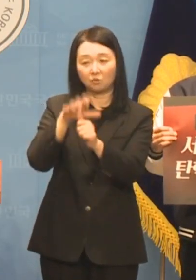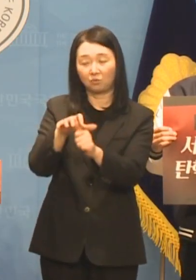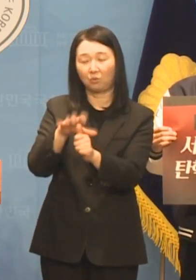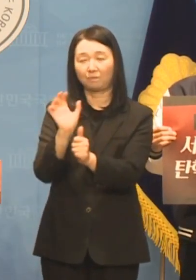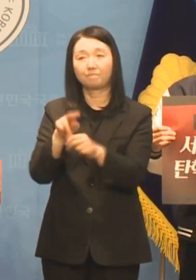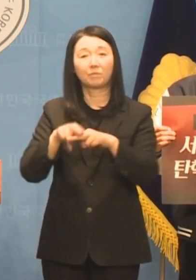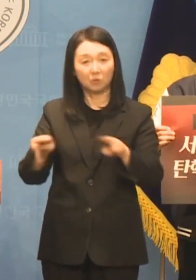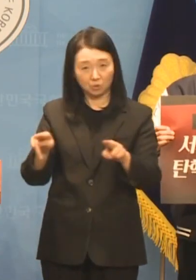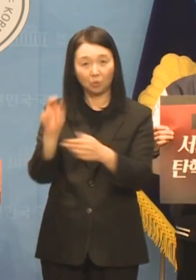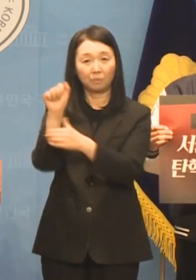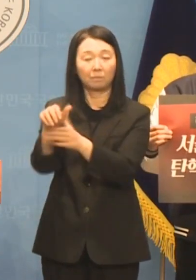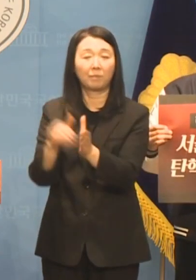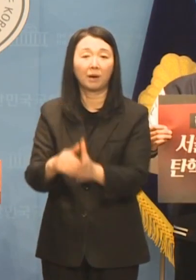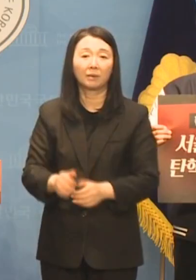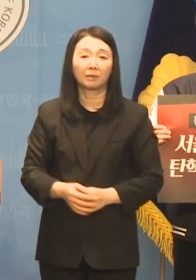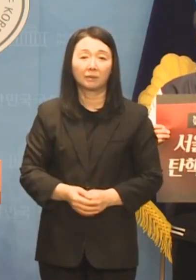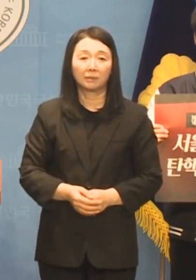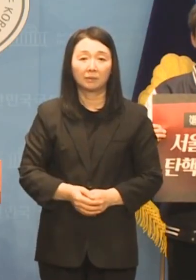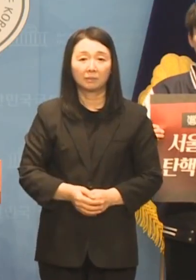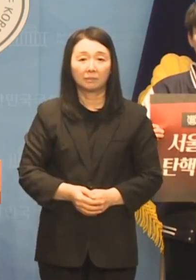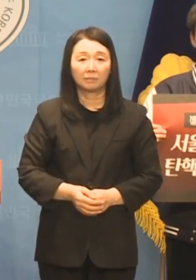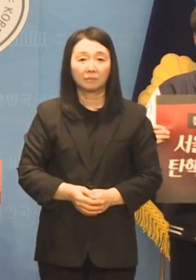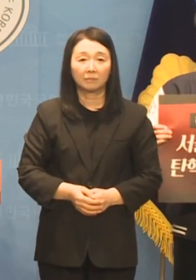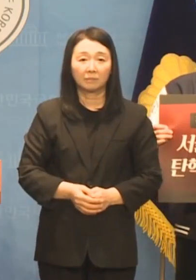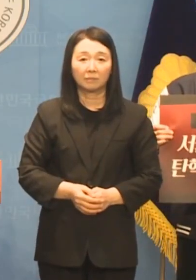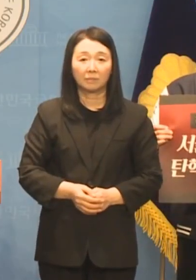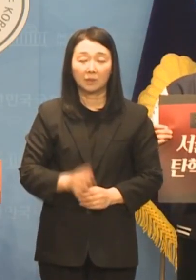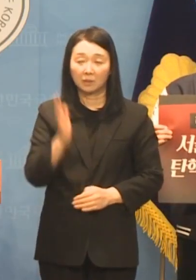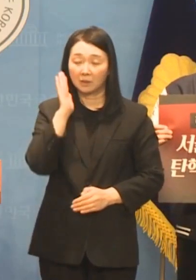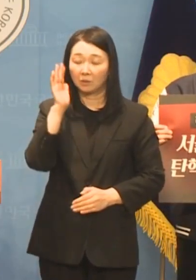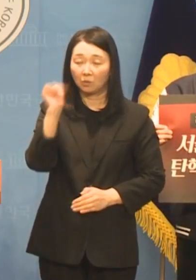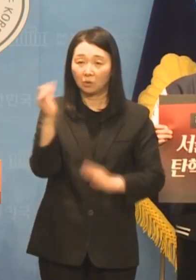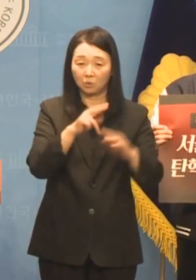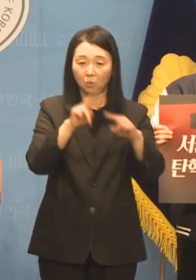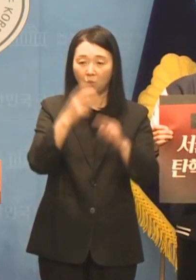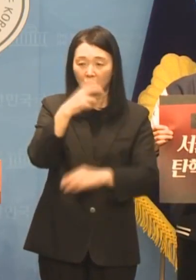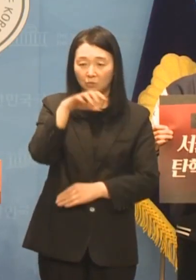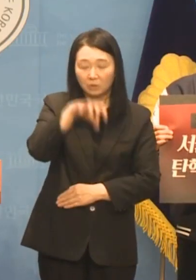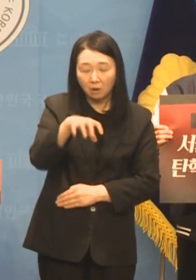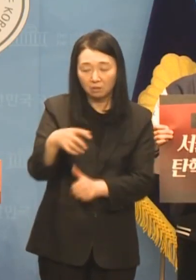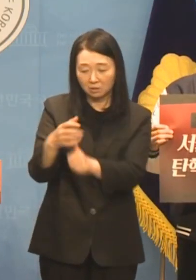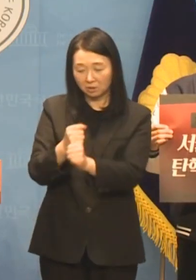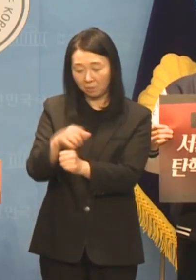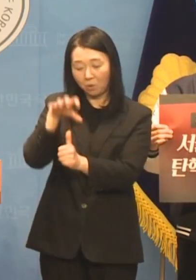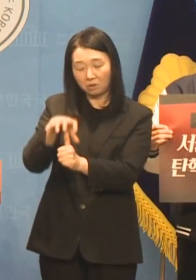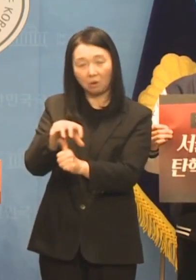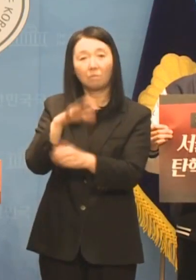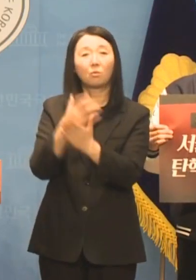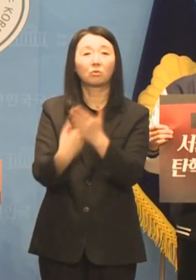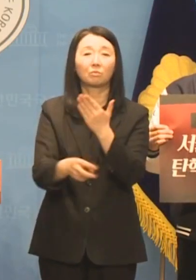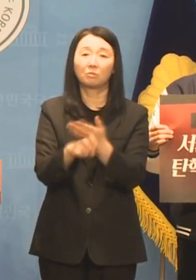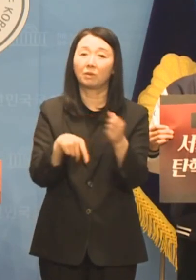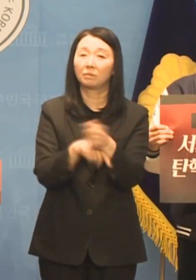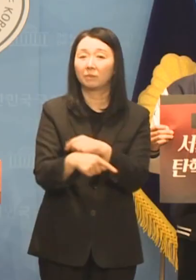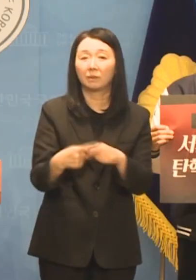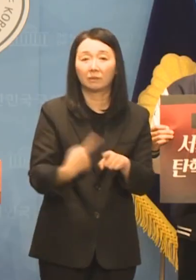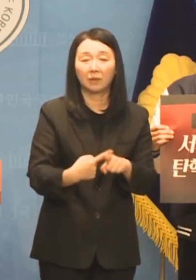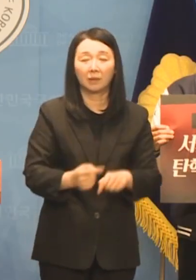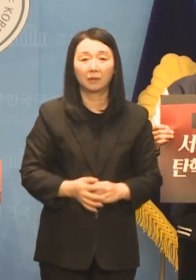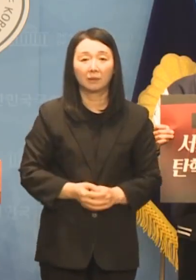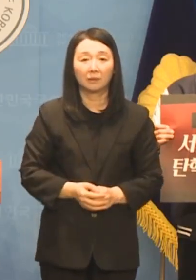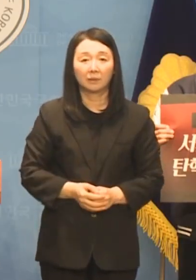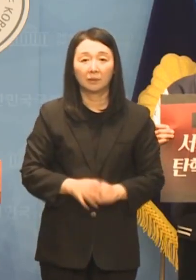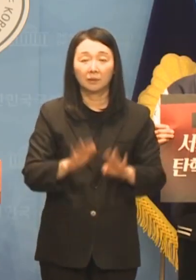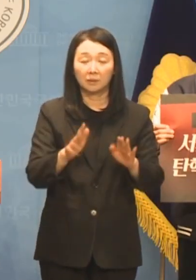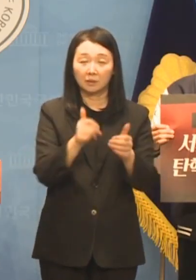취소가 인용되었습니다. 지금까지의 대통령에 대한 공수처의 수사와 체포는 모두 불법이었다는 의미입니다.